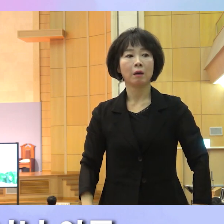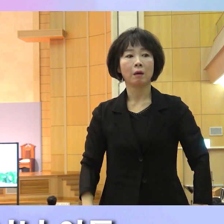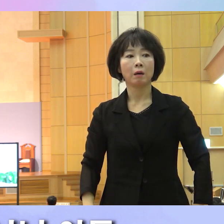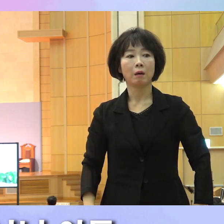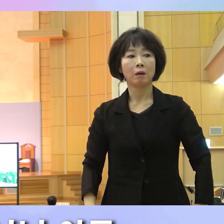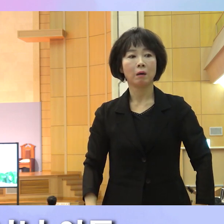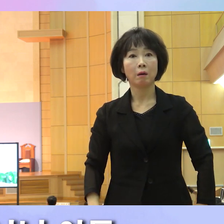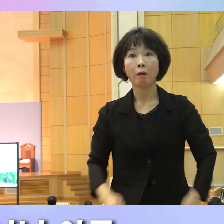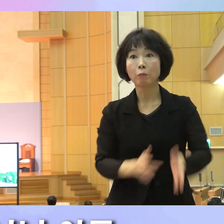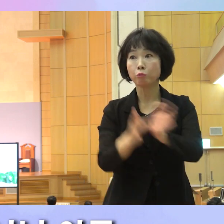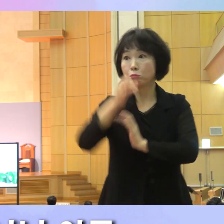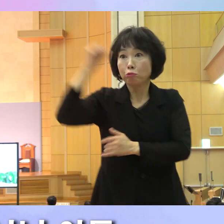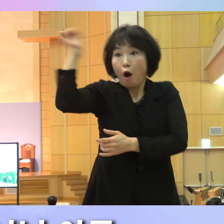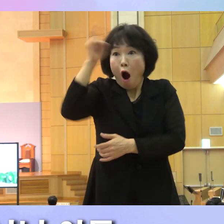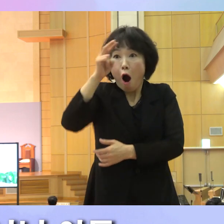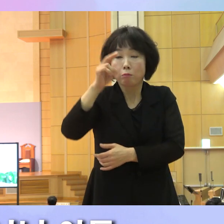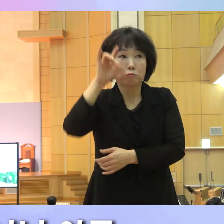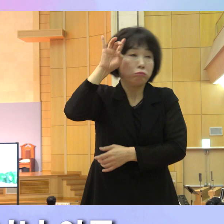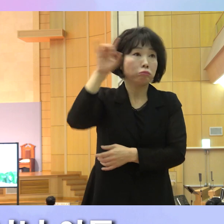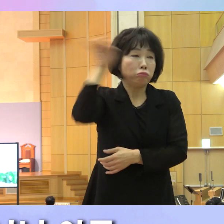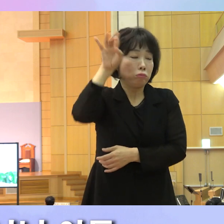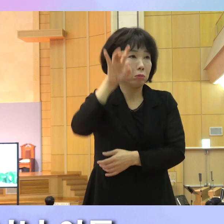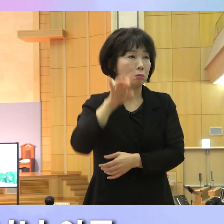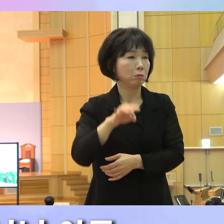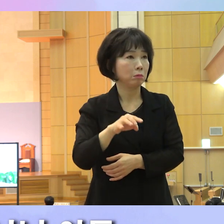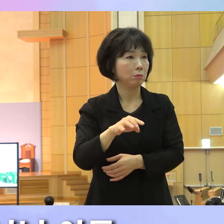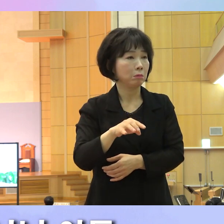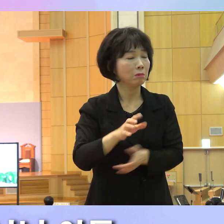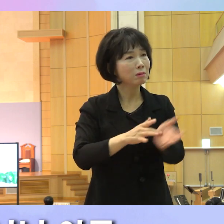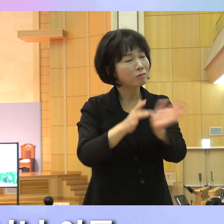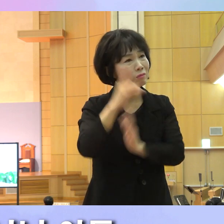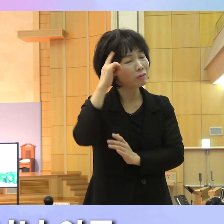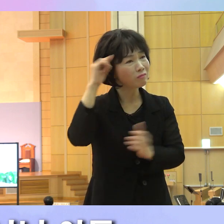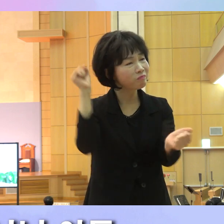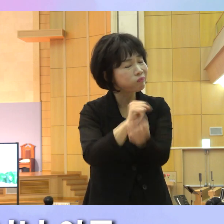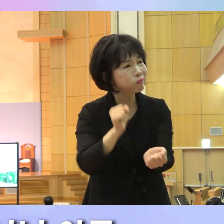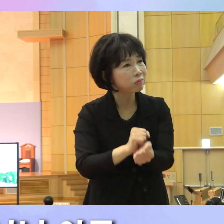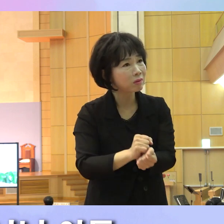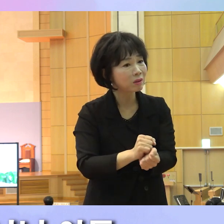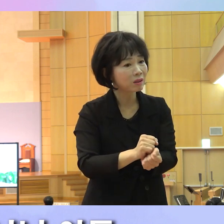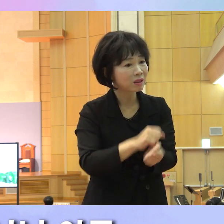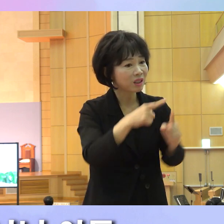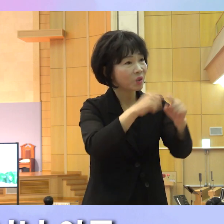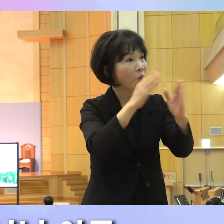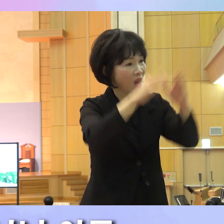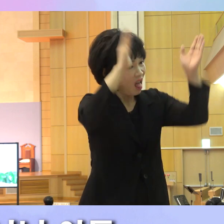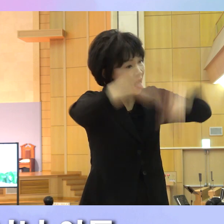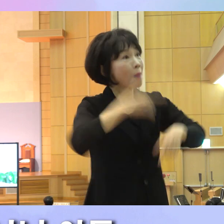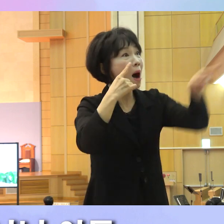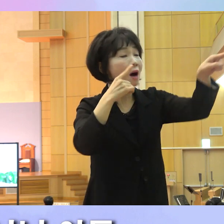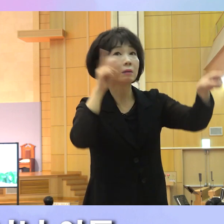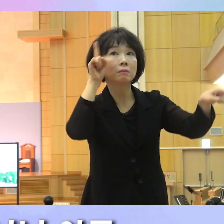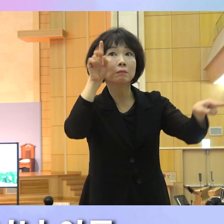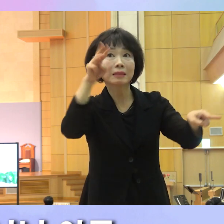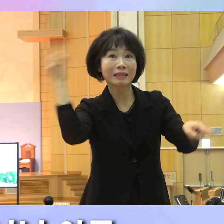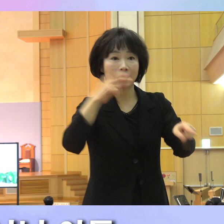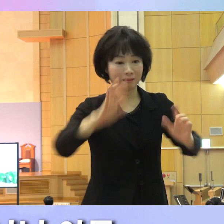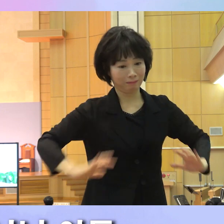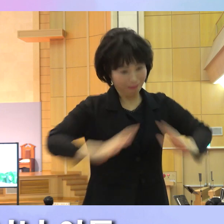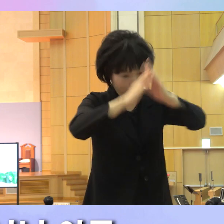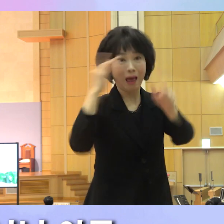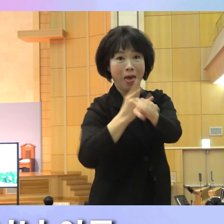성전을 허물어버리라는 말을 하지? 저 좀 정신적으로 이상한 거 아니야? 3일 만에 이 성전을 내가 다시